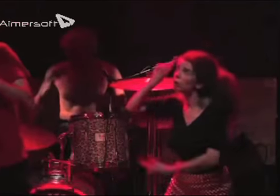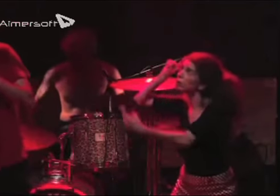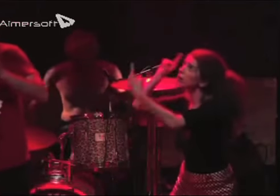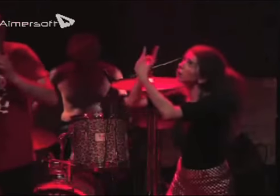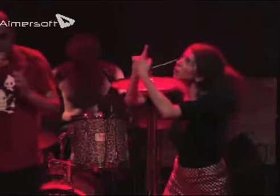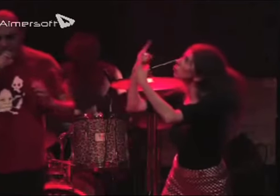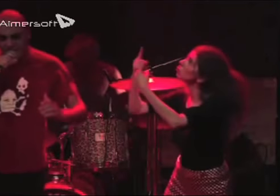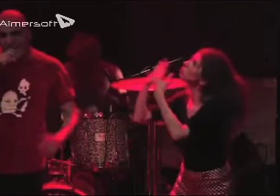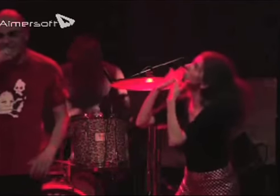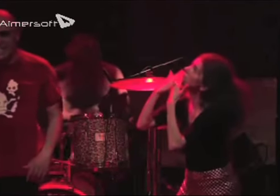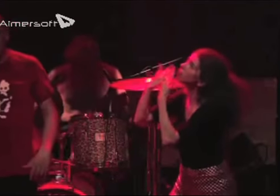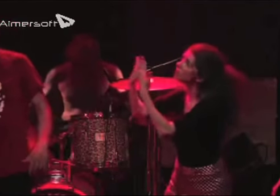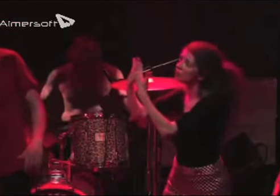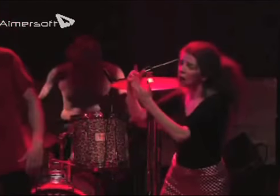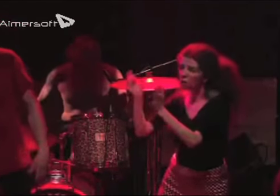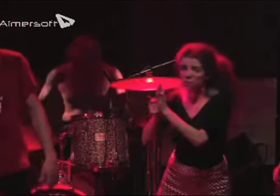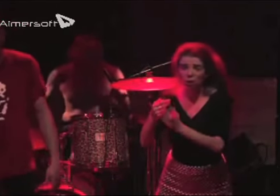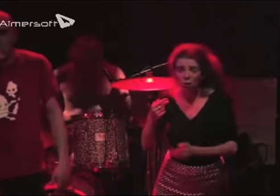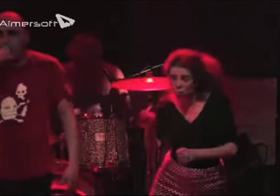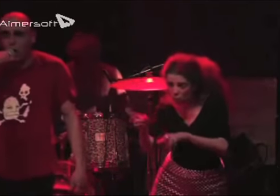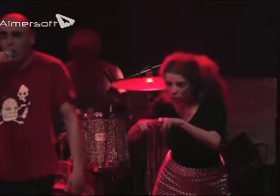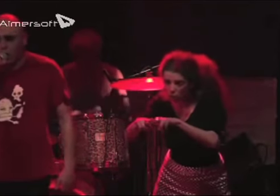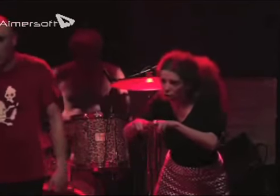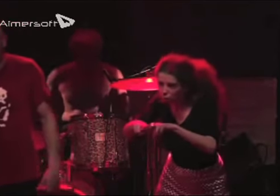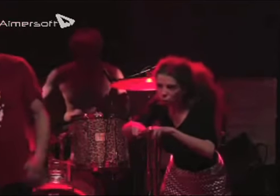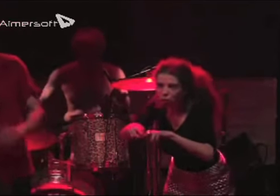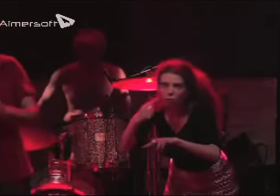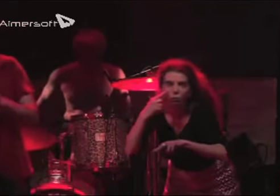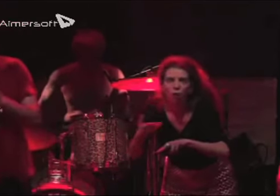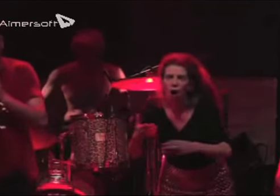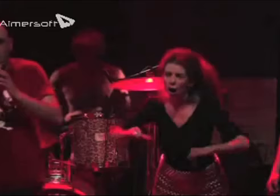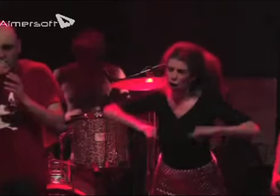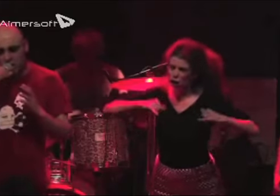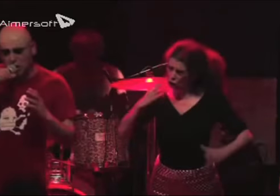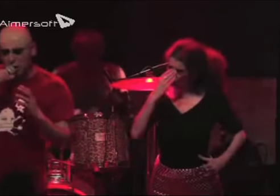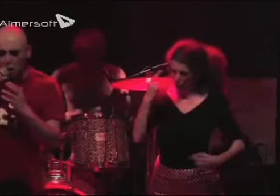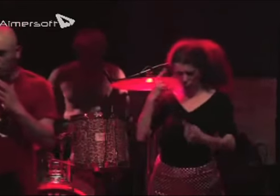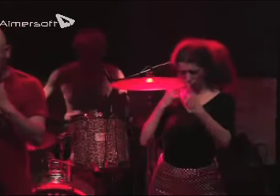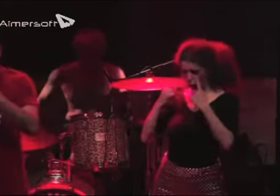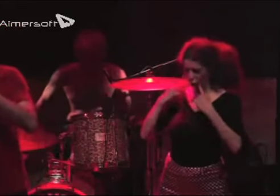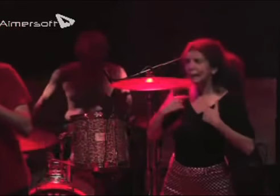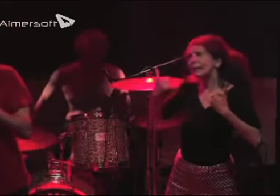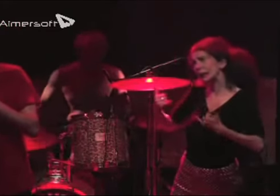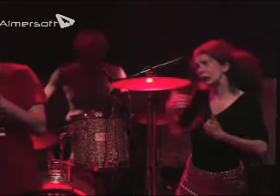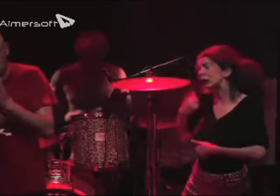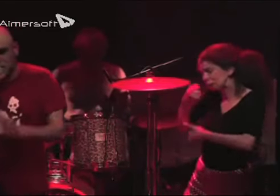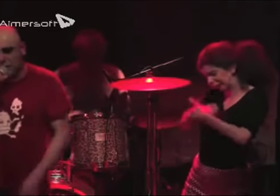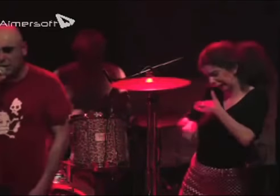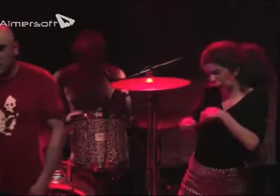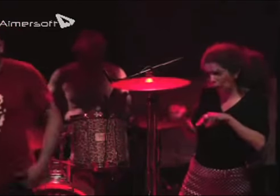toujours, béni sa destinée, il convient le moment, mourir, il faut voir, ce que j'ai non peur, de la vie je suis belle, je